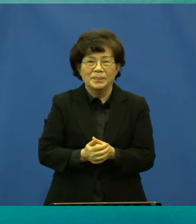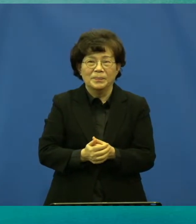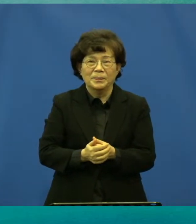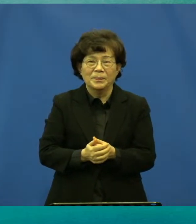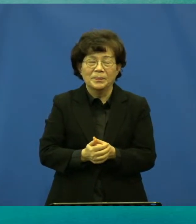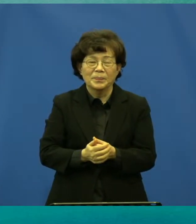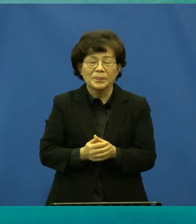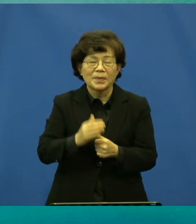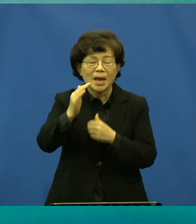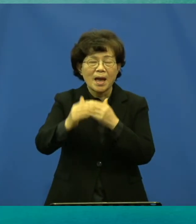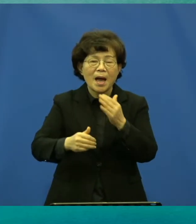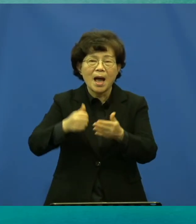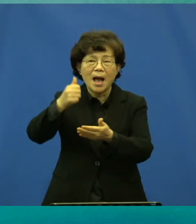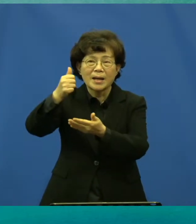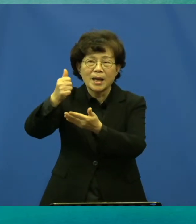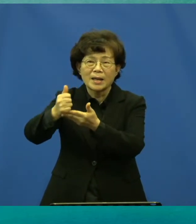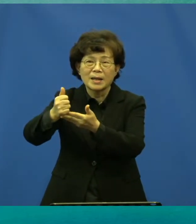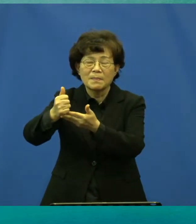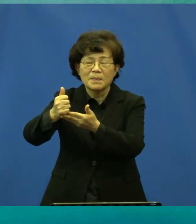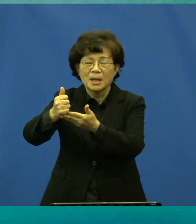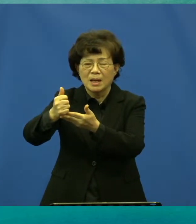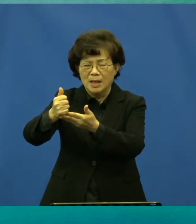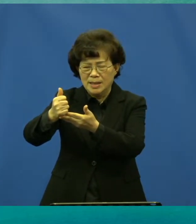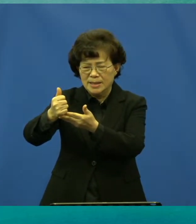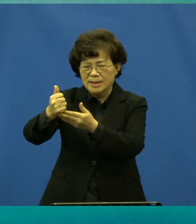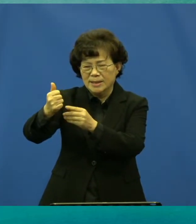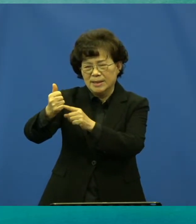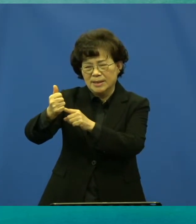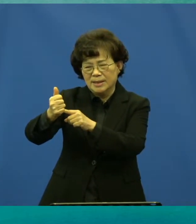무엇보다도 하나님이 그리 썩 마음에 들지 않아.